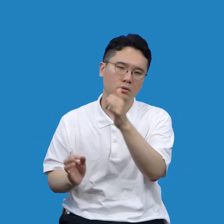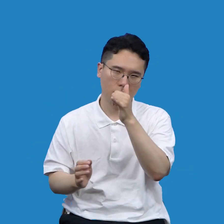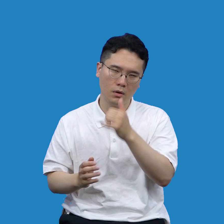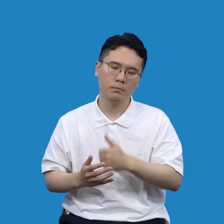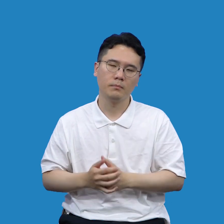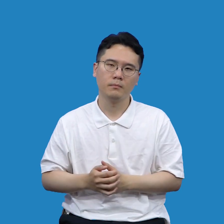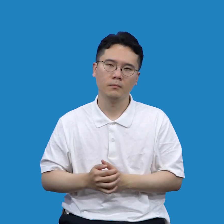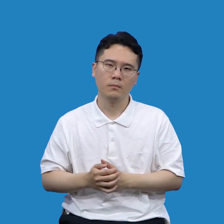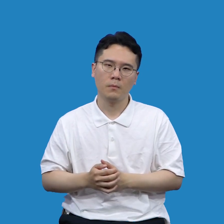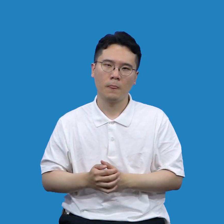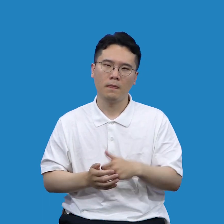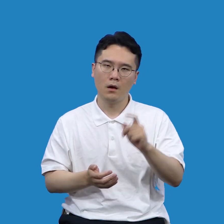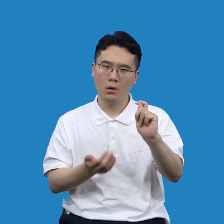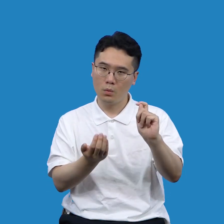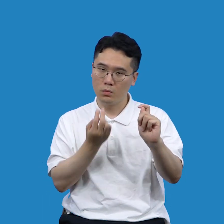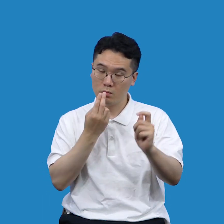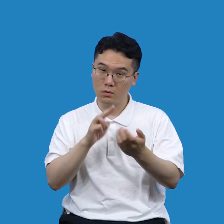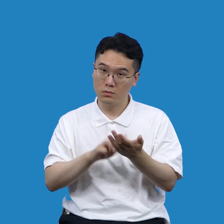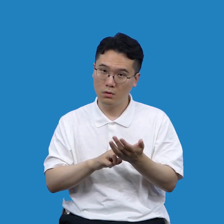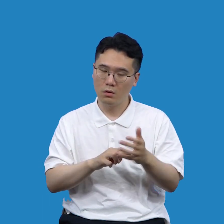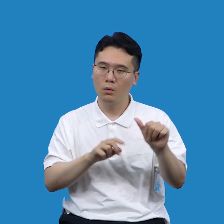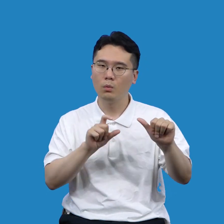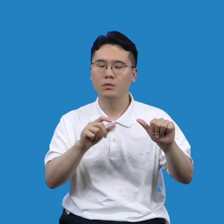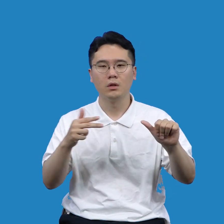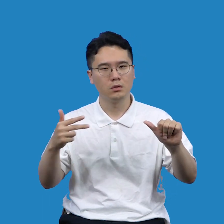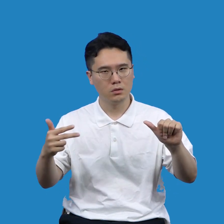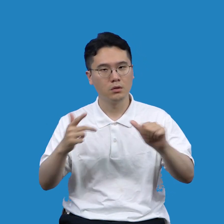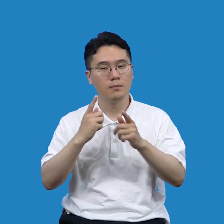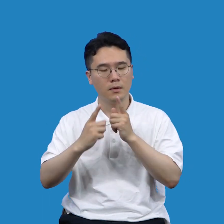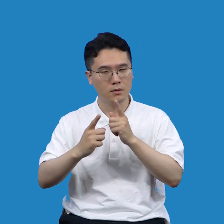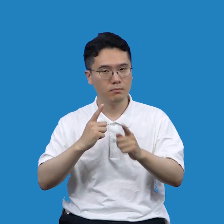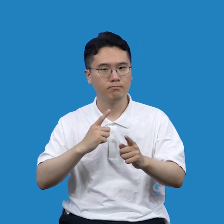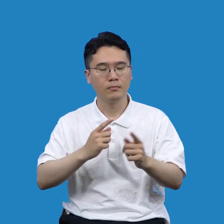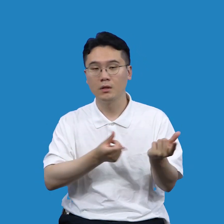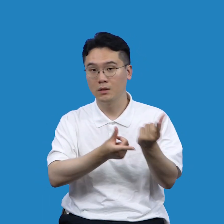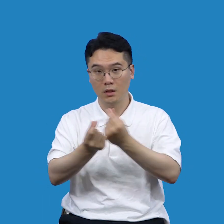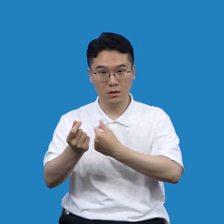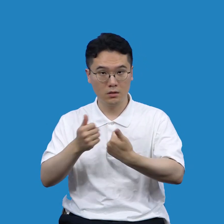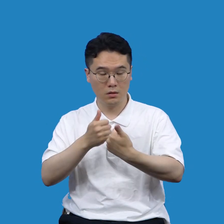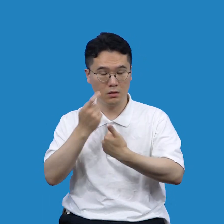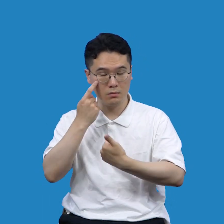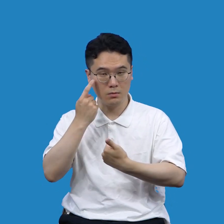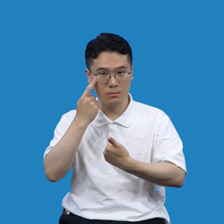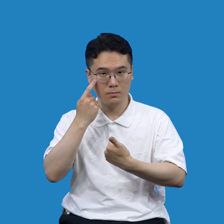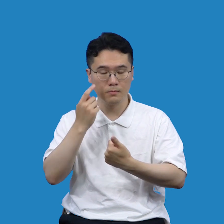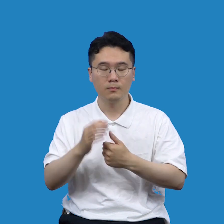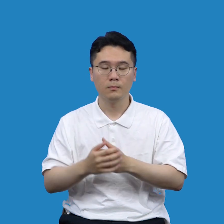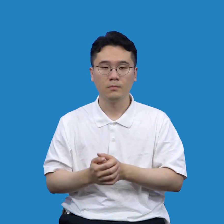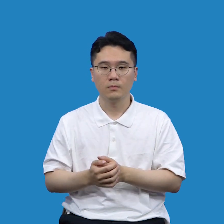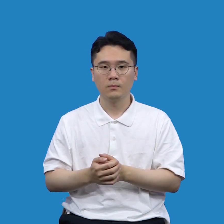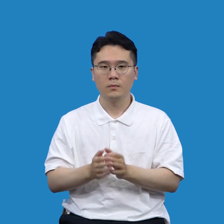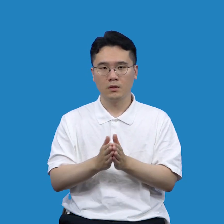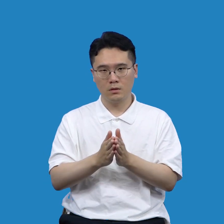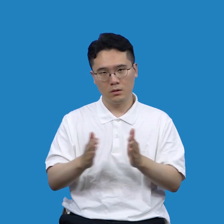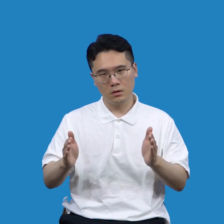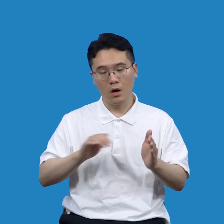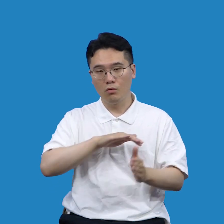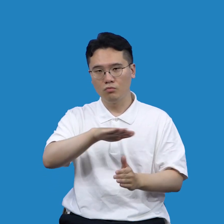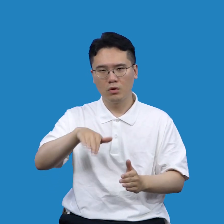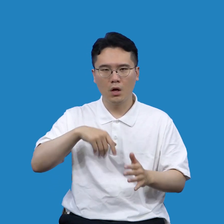자, 고린도전서 5장 7절의 말씀을 보시겠습니다. 함께 같이 읽습니다. 고린도전서 5장 7절